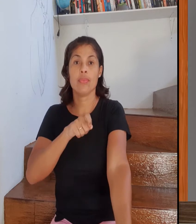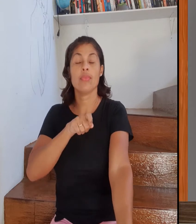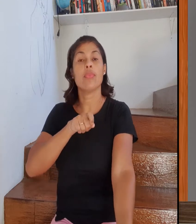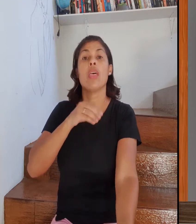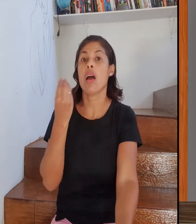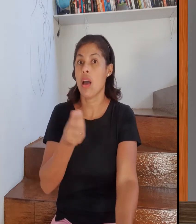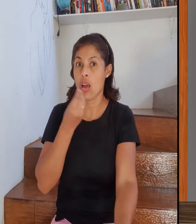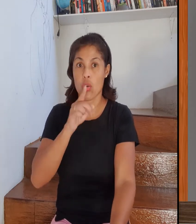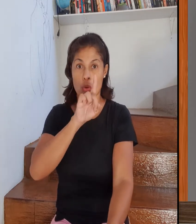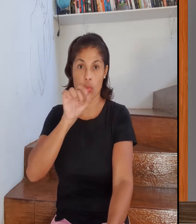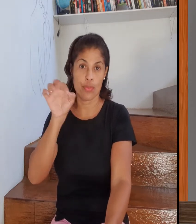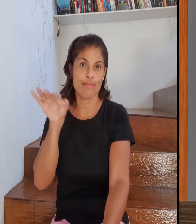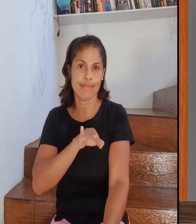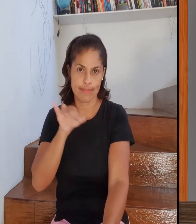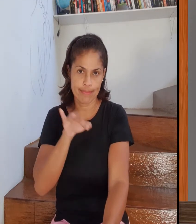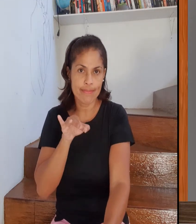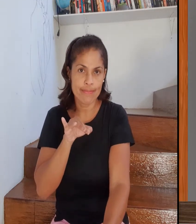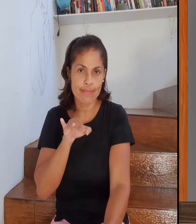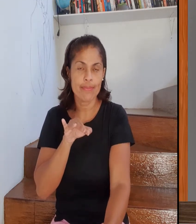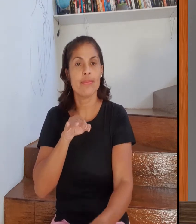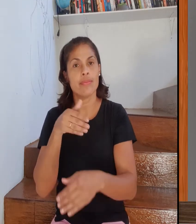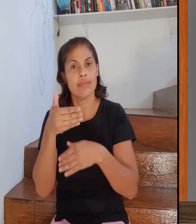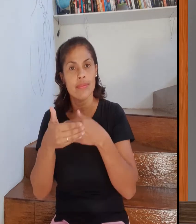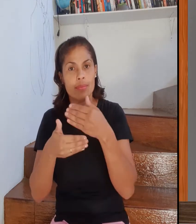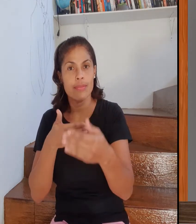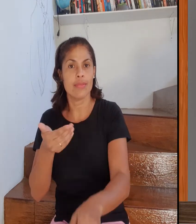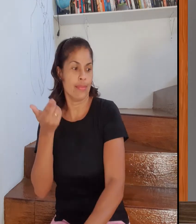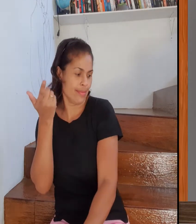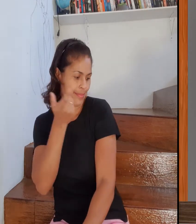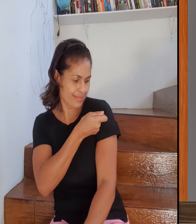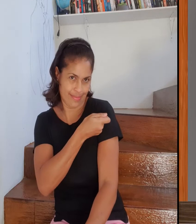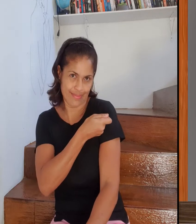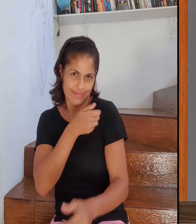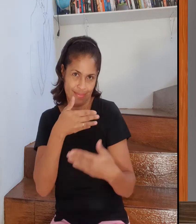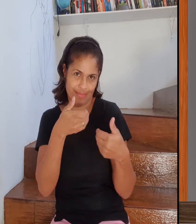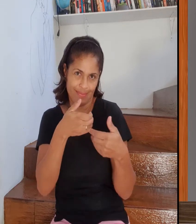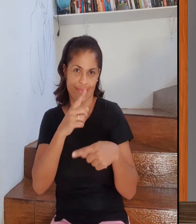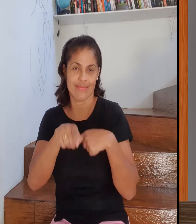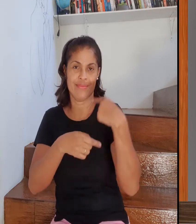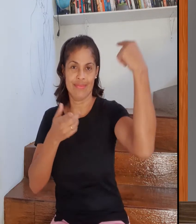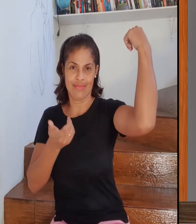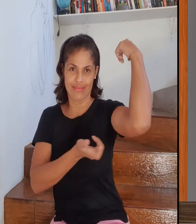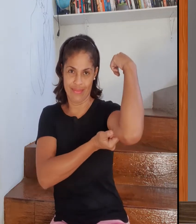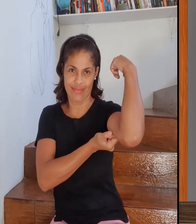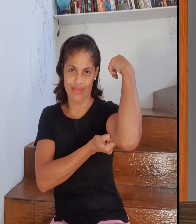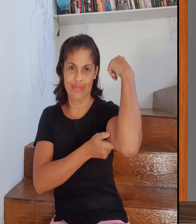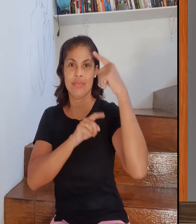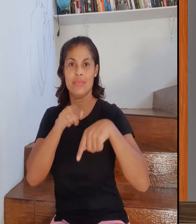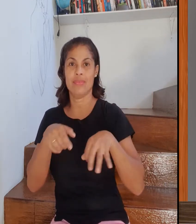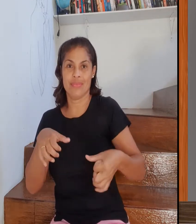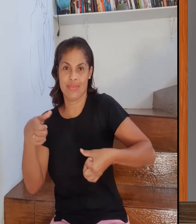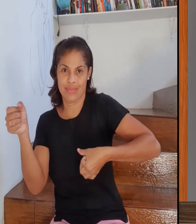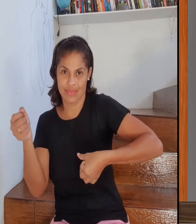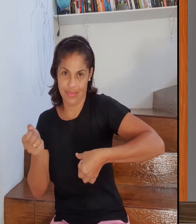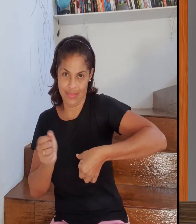uma biodisponibilidade de 100%, seguida da via intramuscular, a via subcutânea,